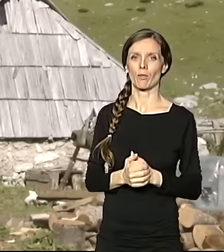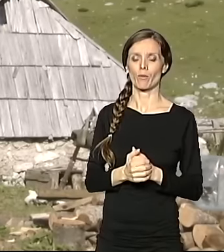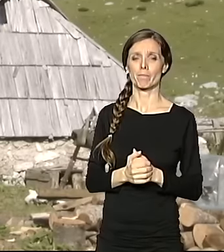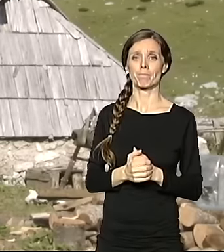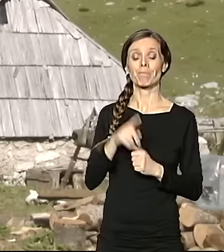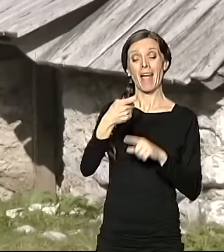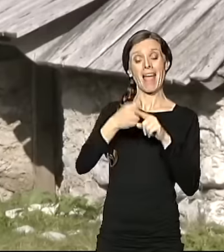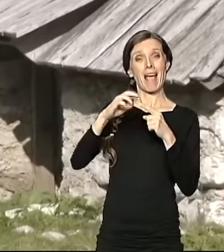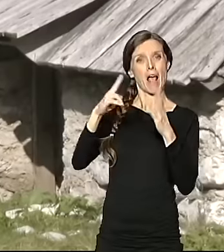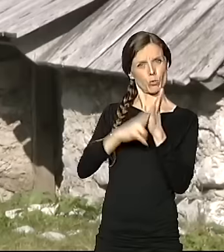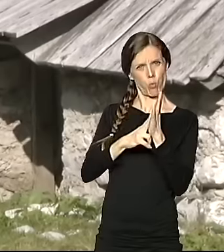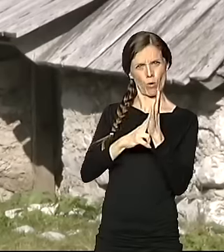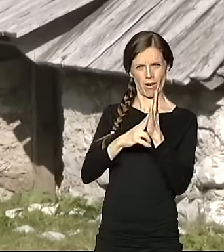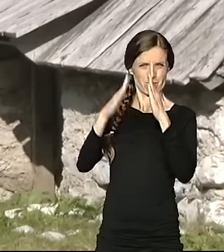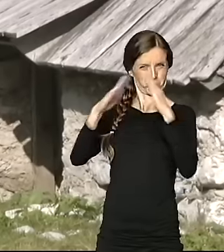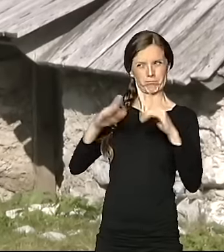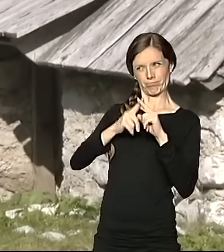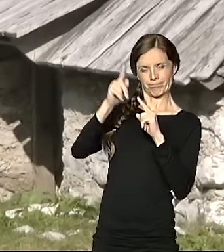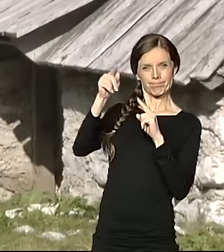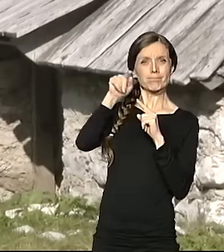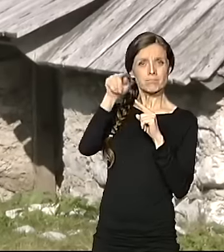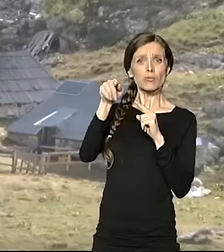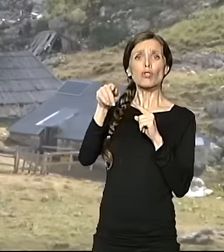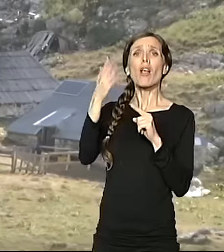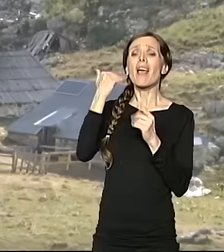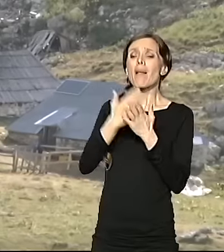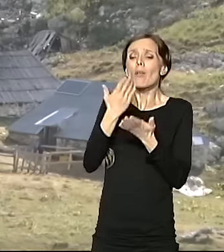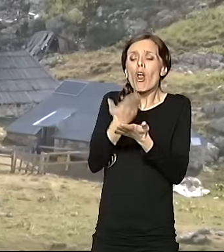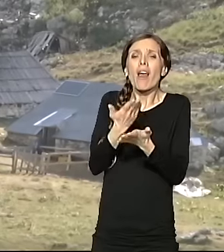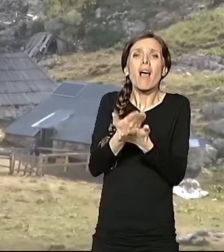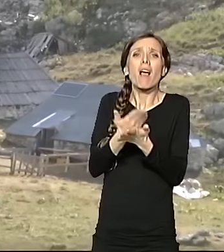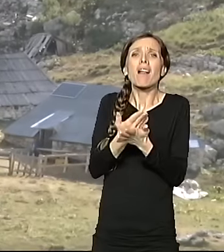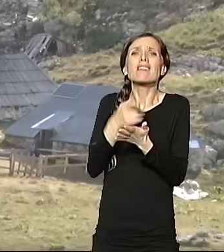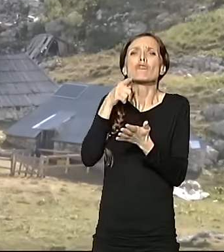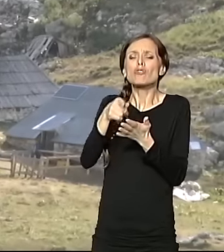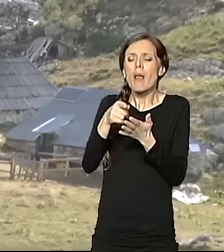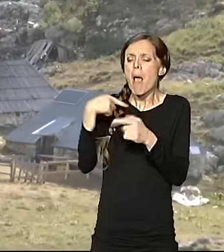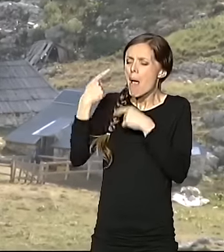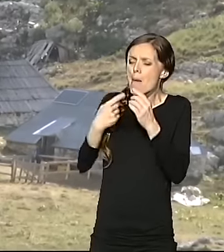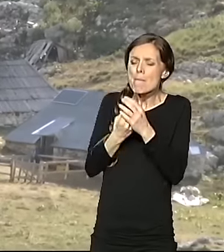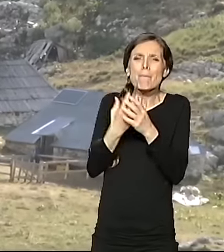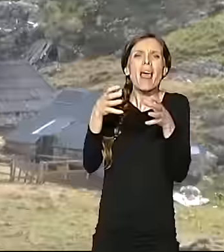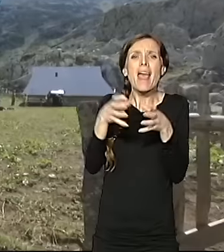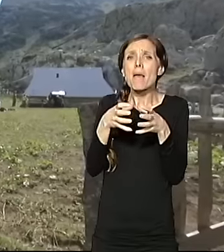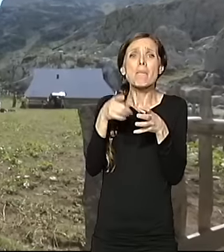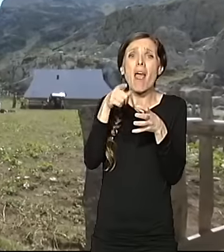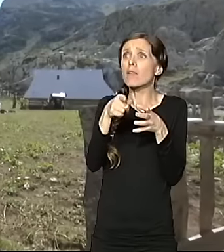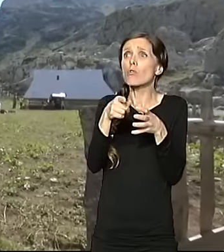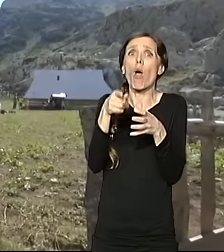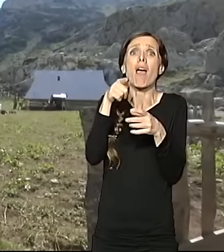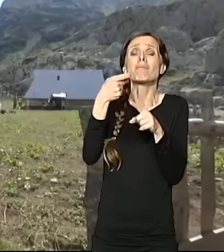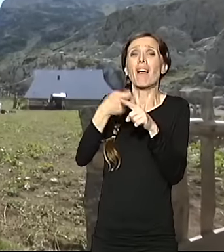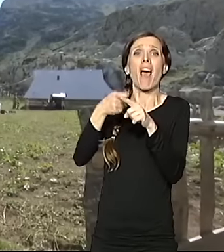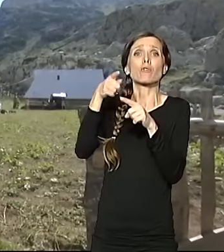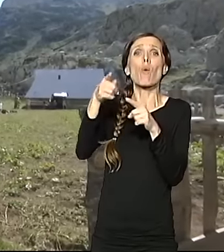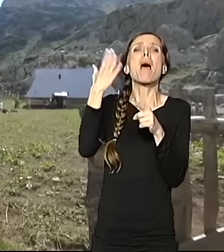Katun je nekada i počivao na zajednici. Osnovna ćelija za razvoj plemena bio je Katun. U prošlosti, jedan Katun činilo je više